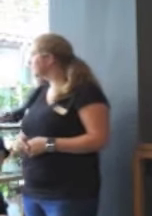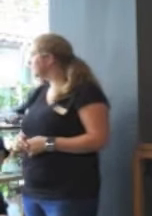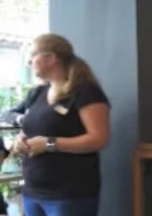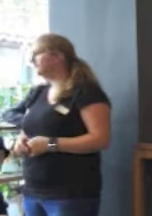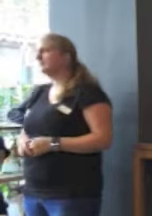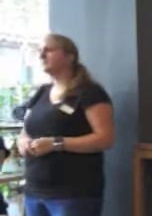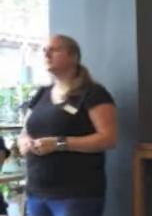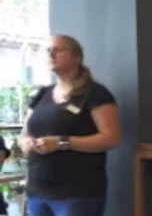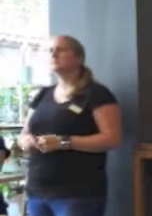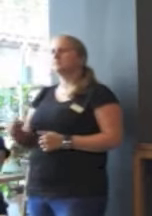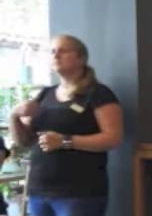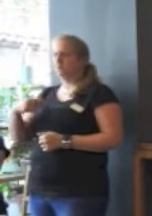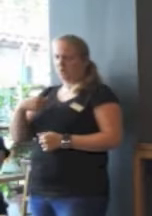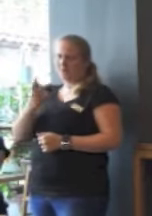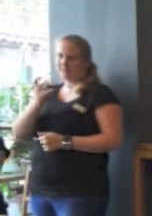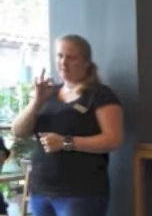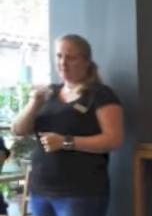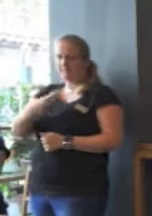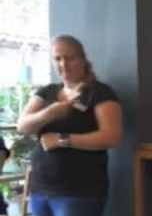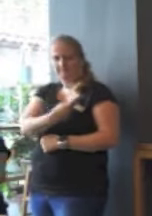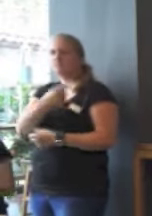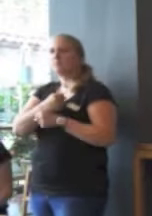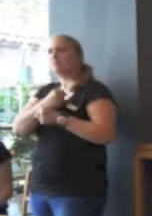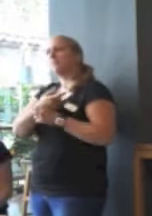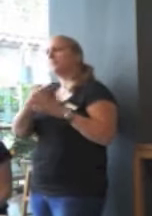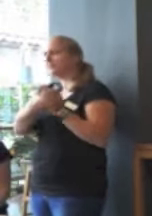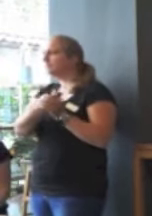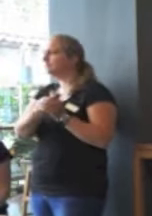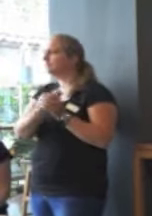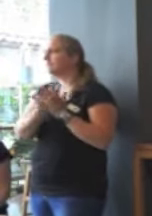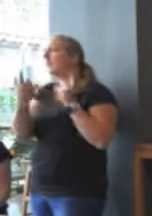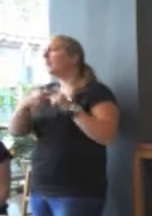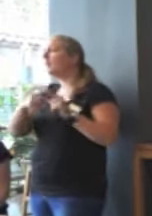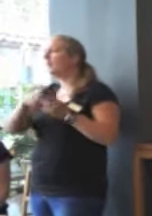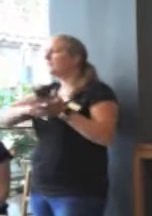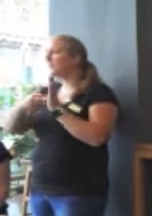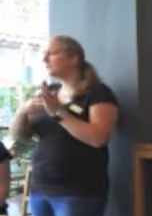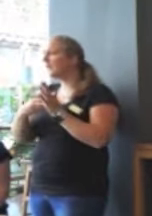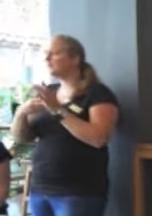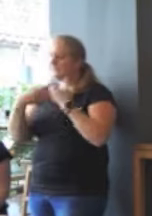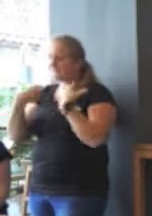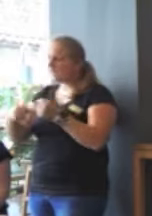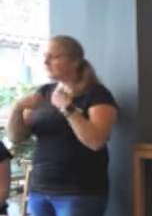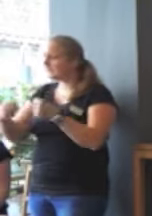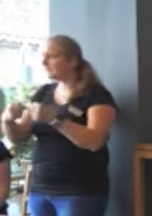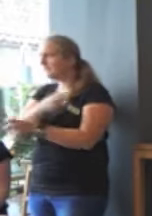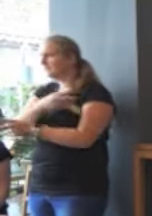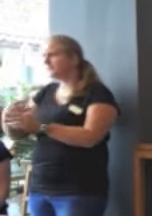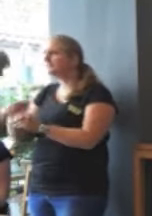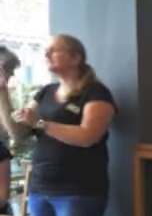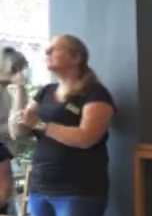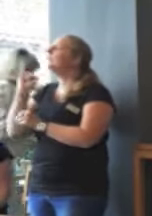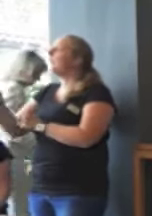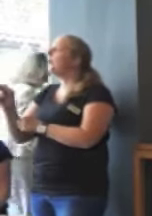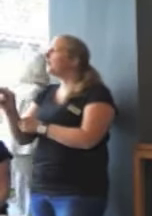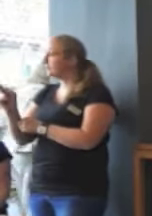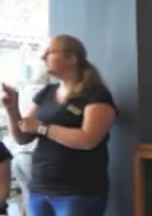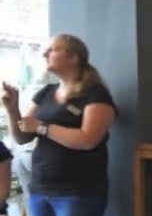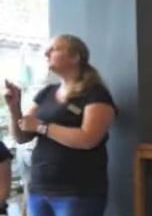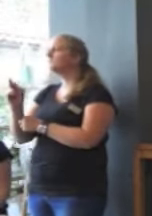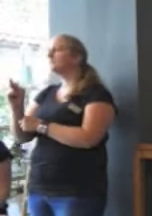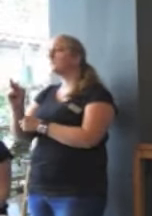Jag ska säga så här att Kerstin och jag har jobbat ihop ett antal olika projekt och verksamheter i cirka 10 år och